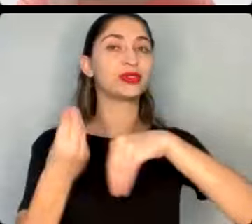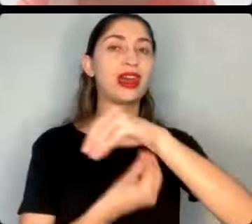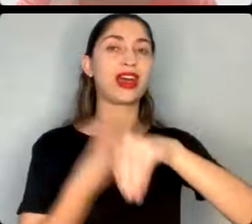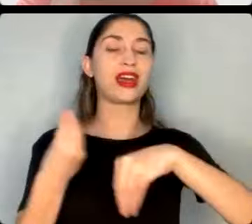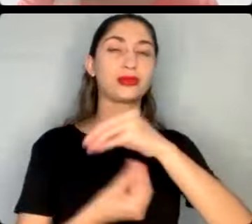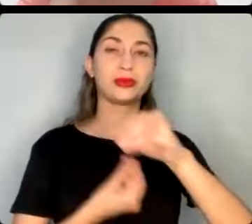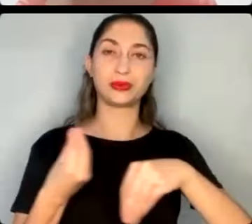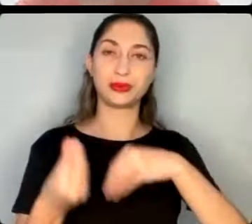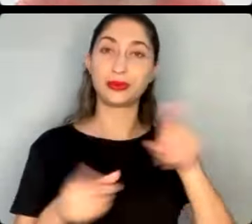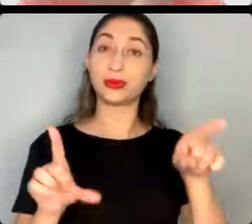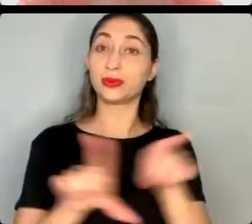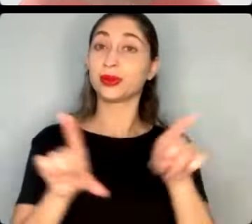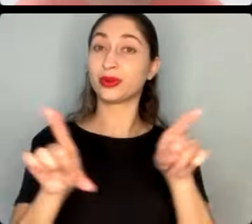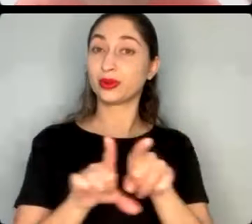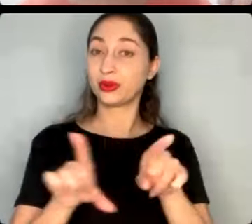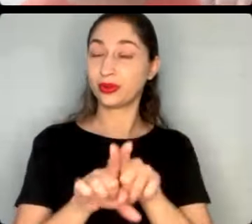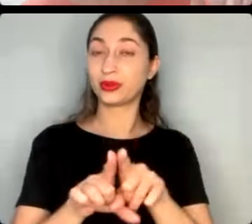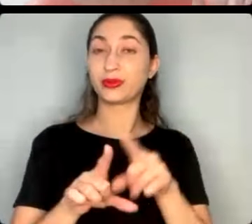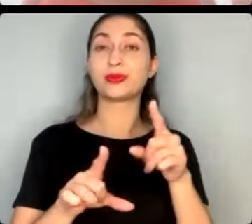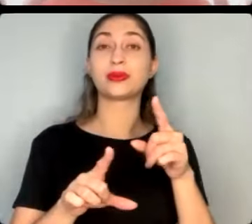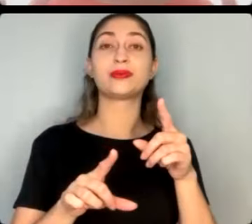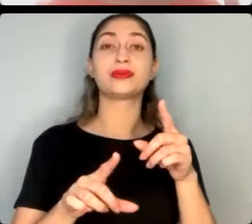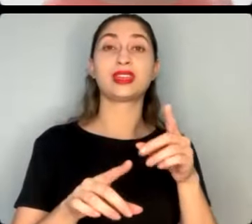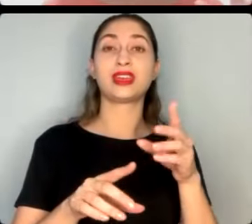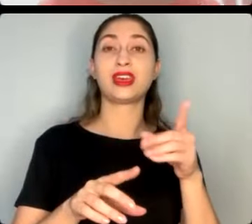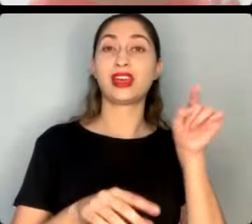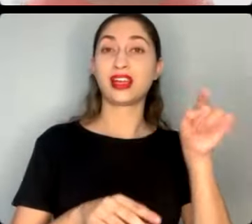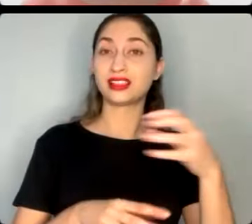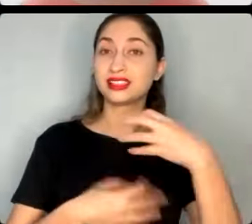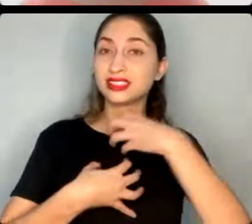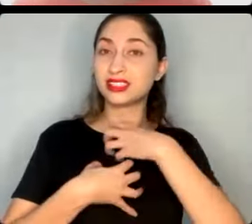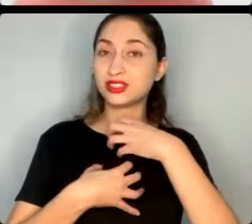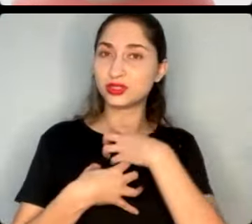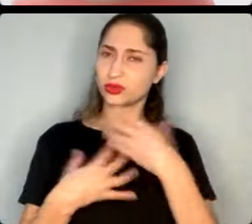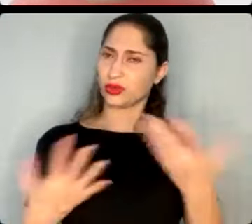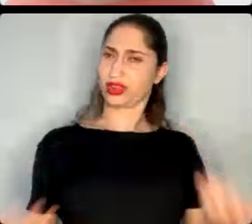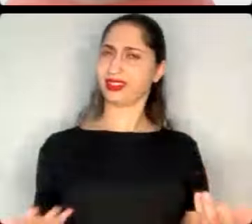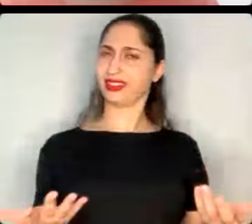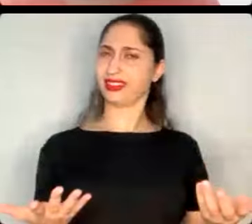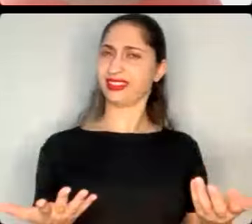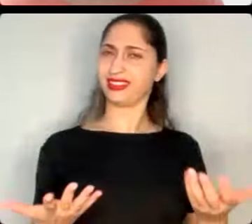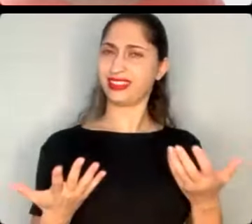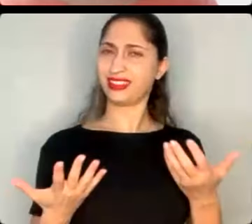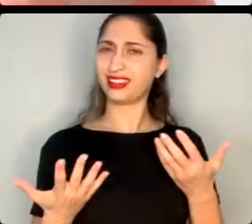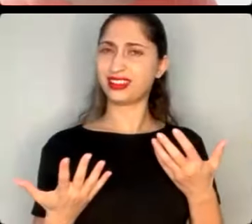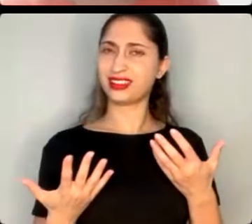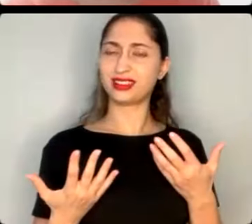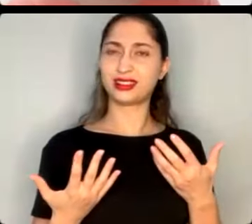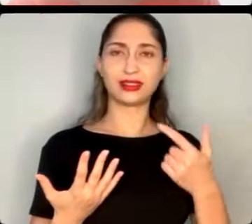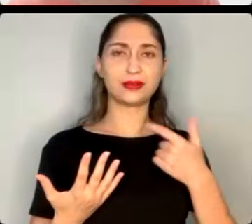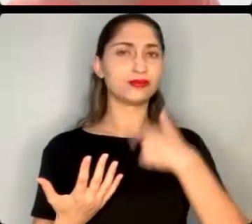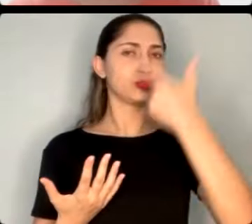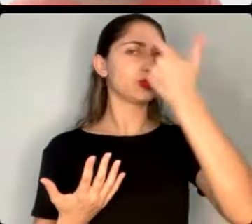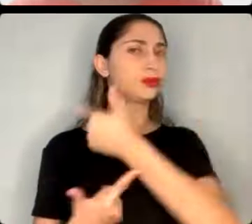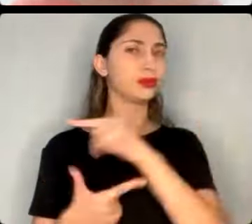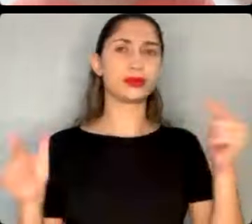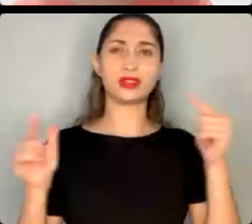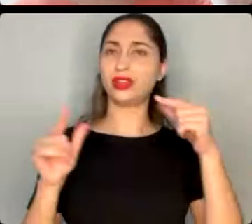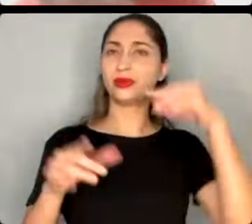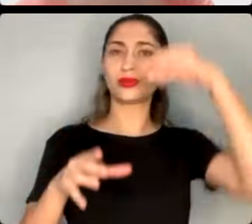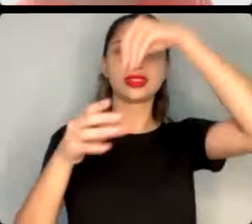se organizando, ecto, meso, endo. Ela ficou assim, falou, interessante, parece que eu não tenho